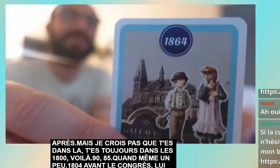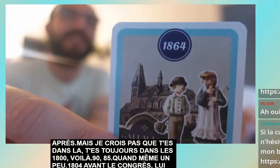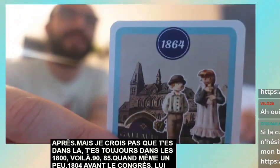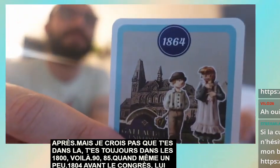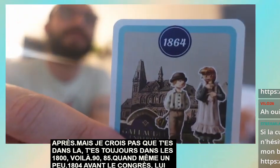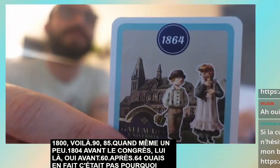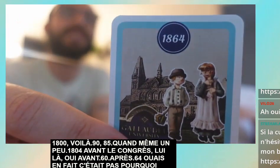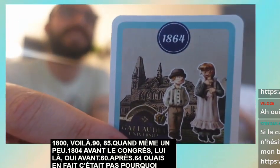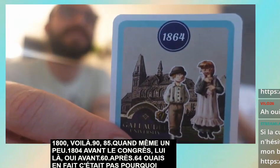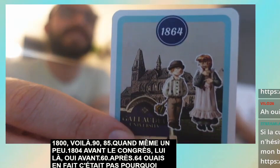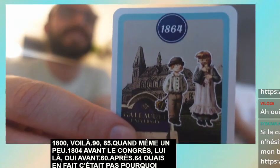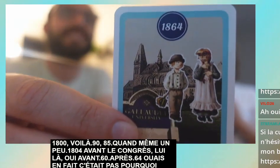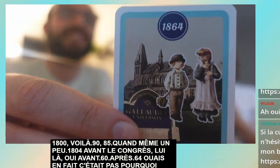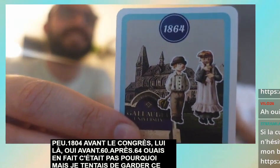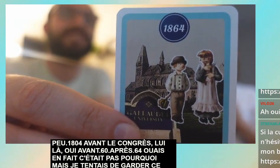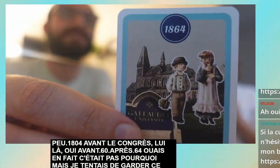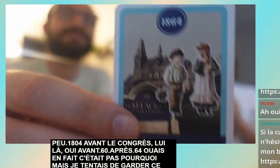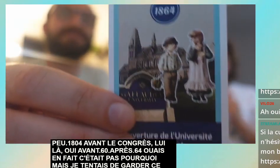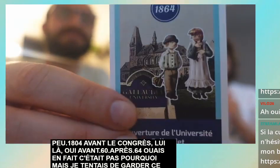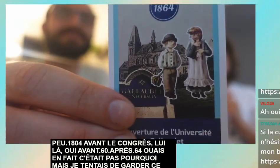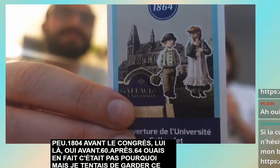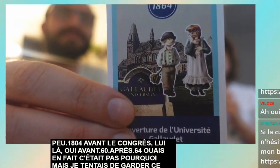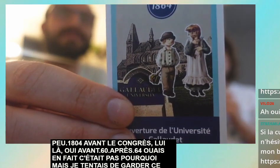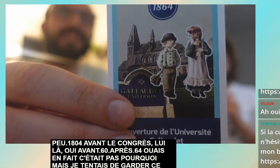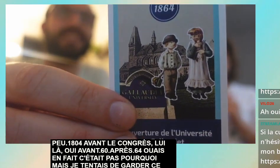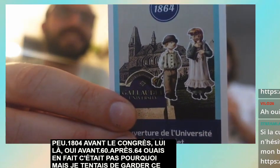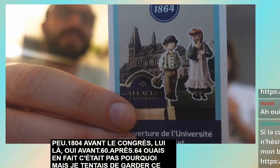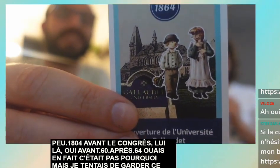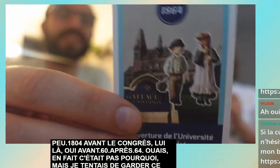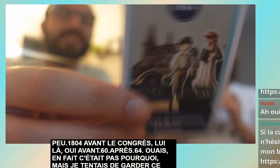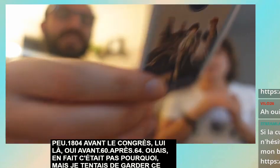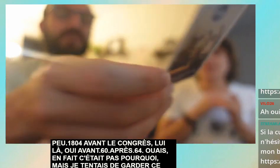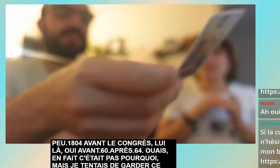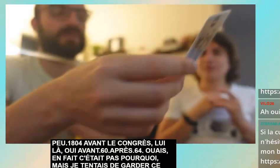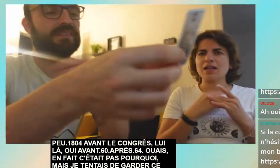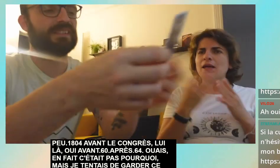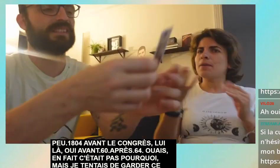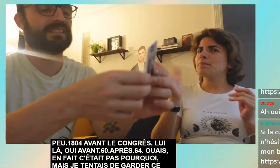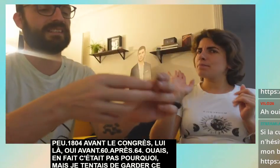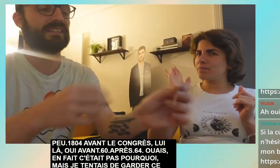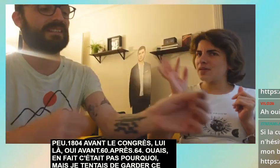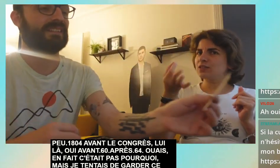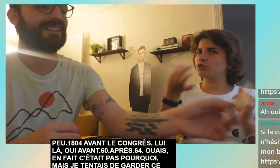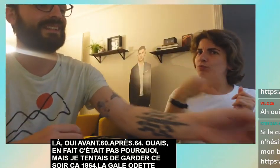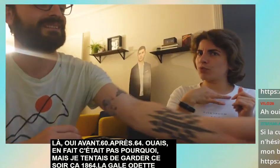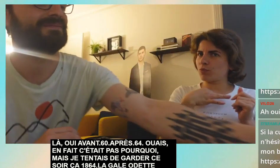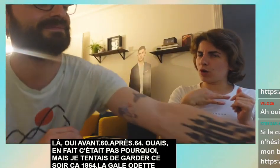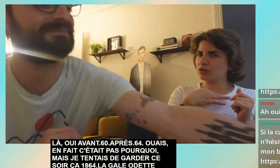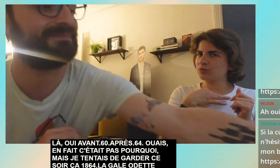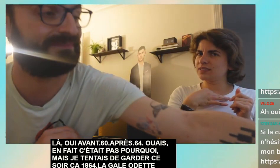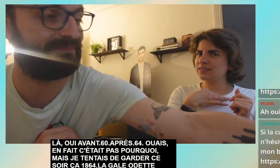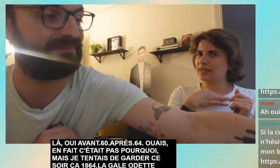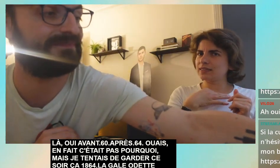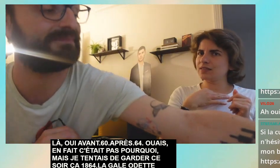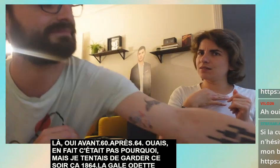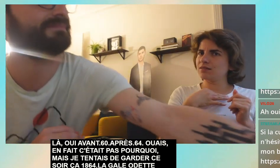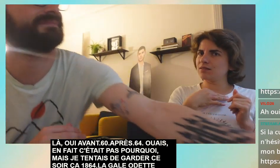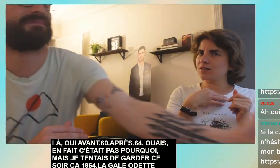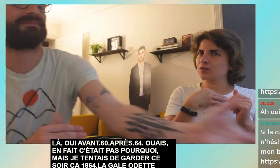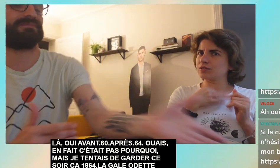Voilà, 1864. La Gallaudet University. Mais moi, je me disais que